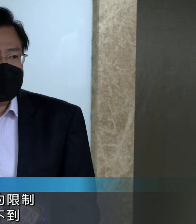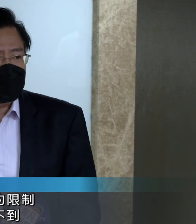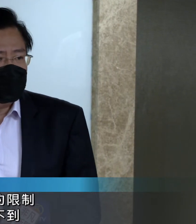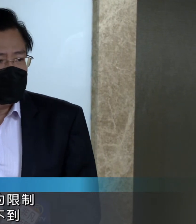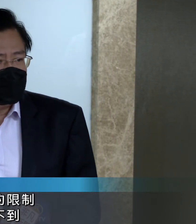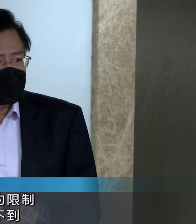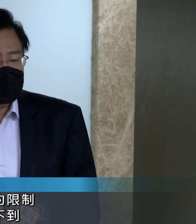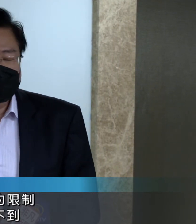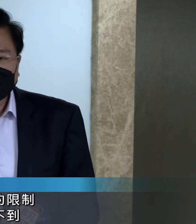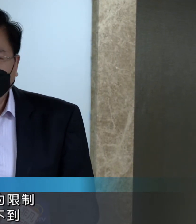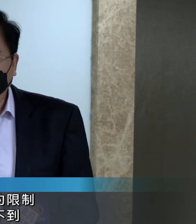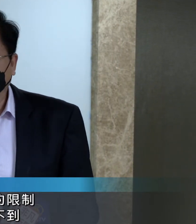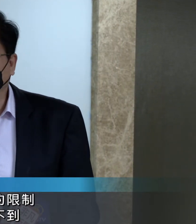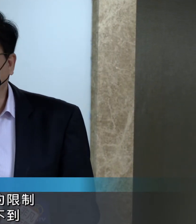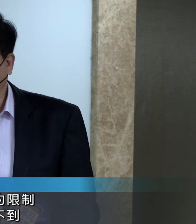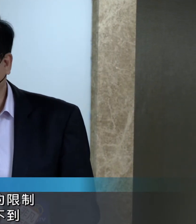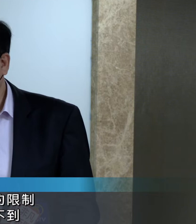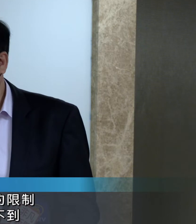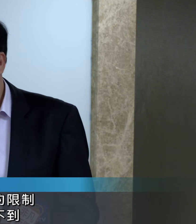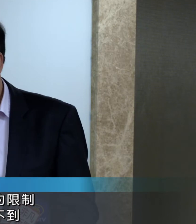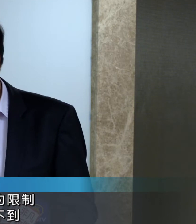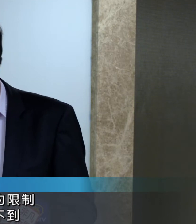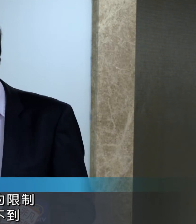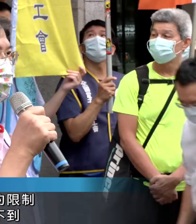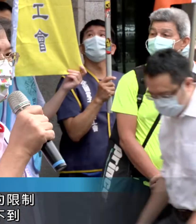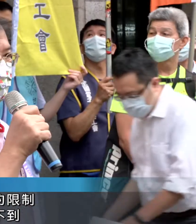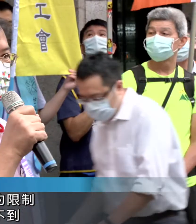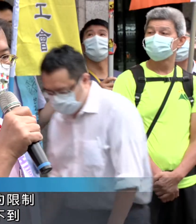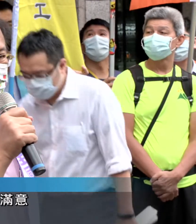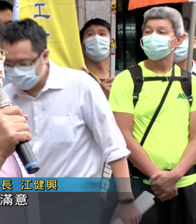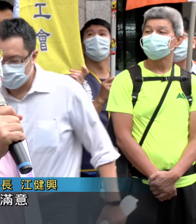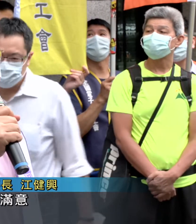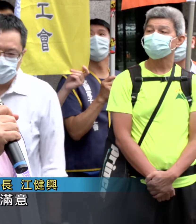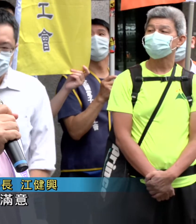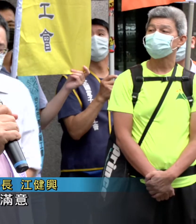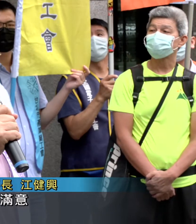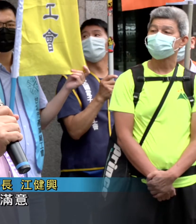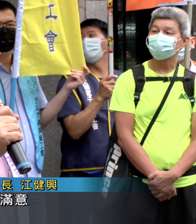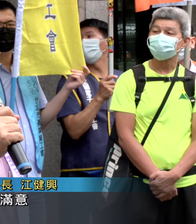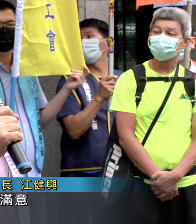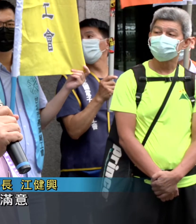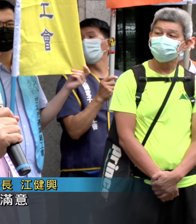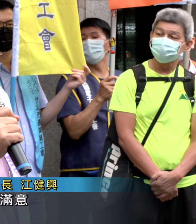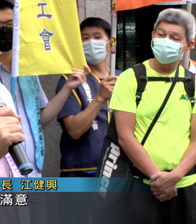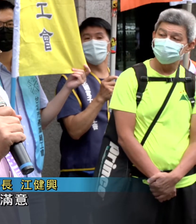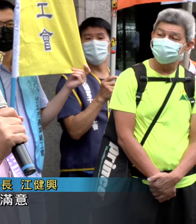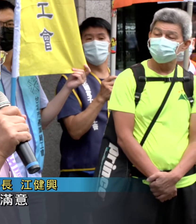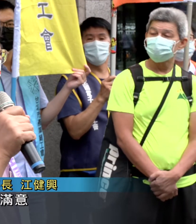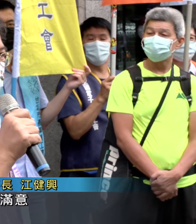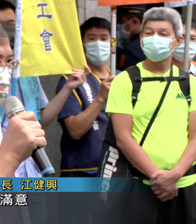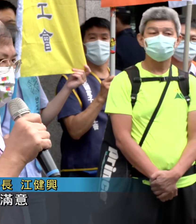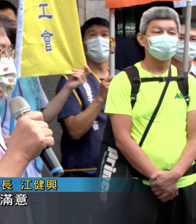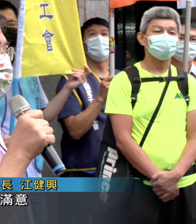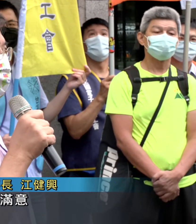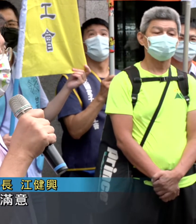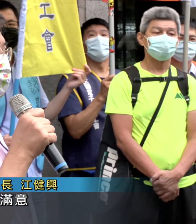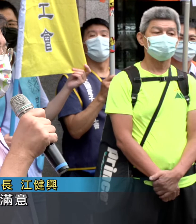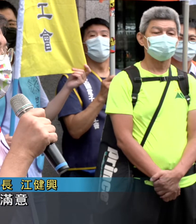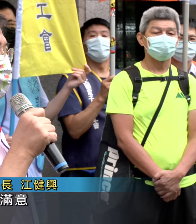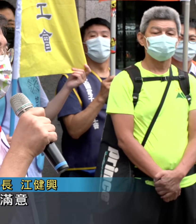多的限制而实际上看得到吃不到。 这个条文我们是不满意的，就在折中里面来